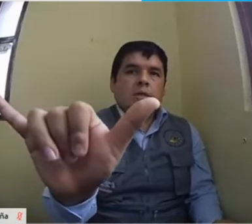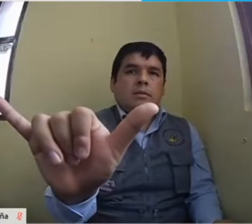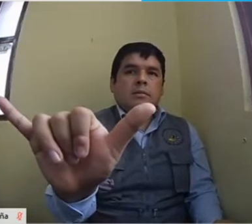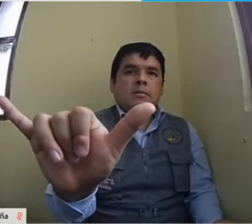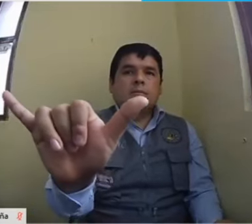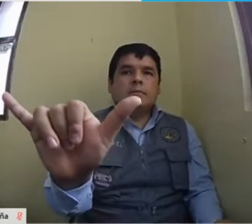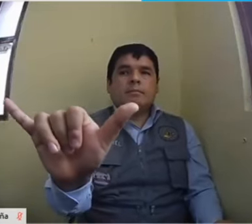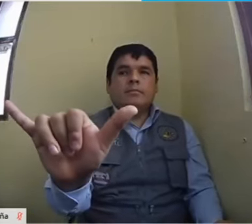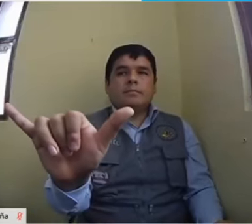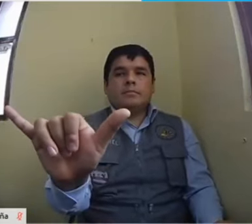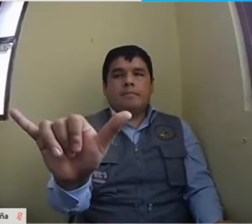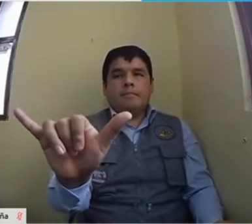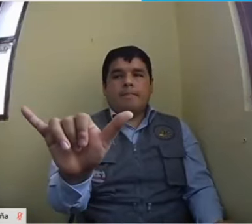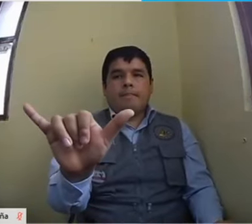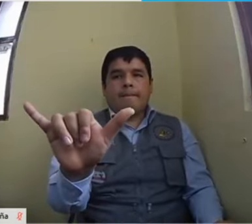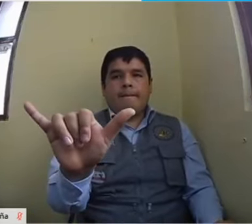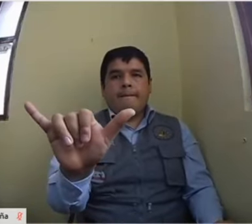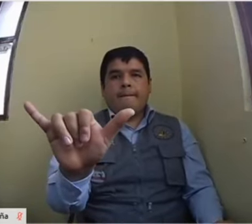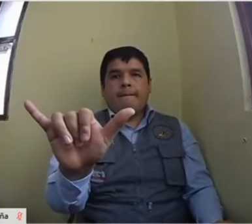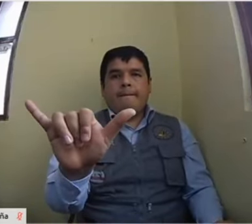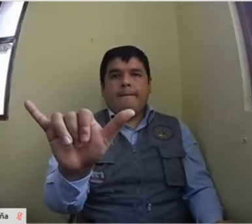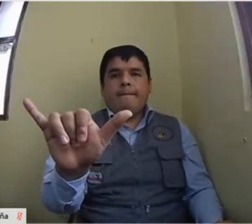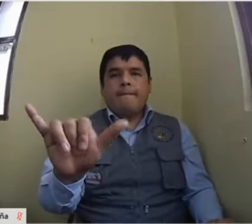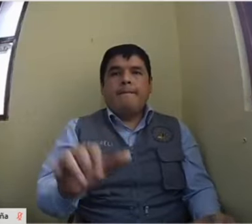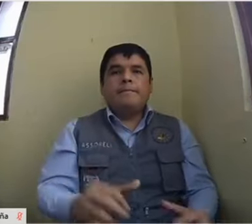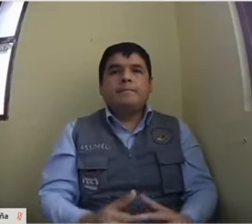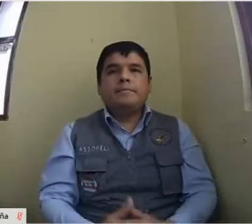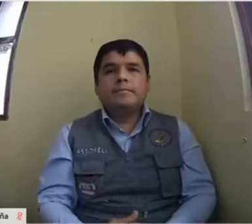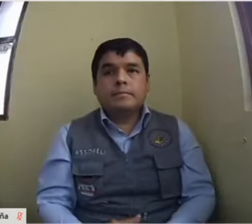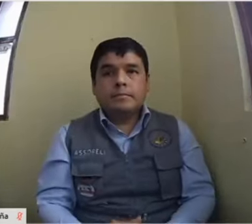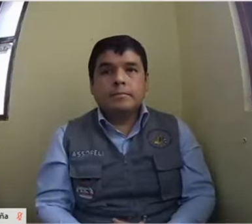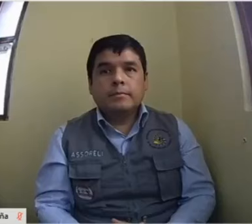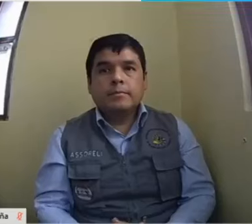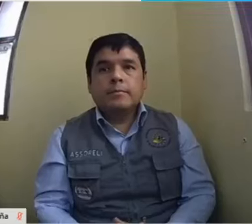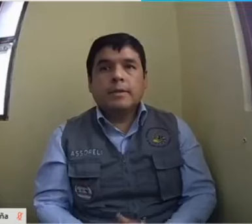Nuevamente, para hacer la comunicación más ágil, las personas sordas utilizan una mano.